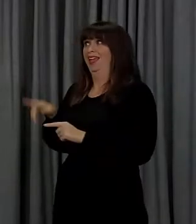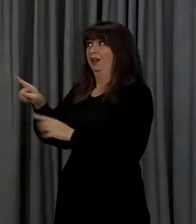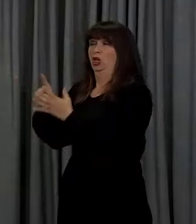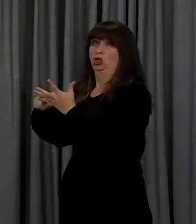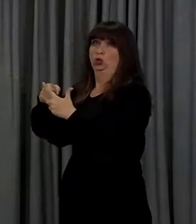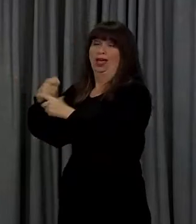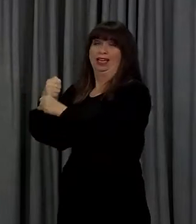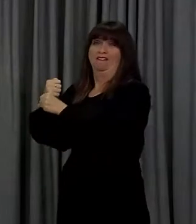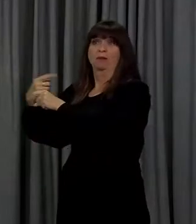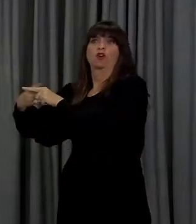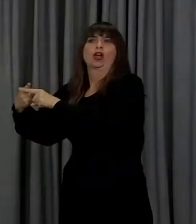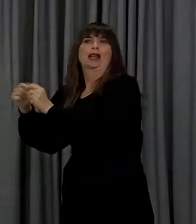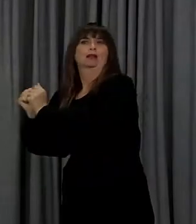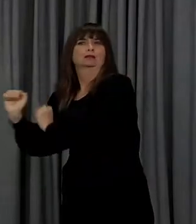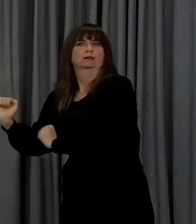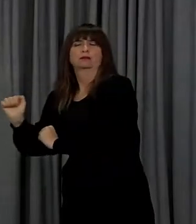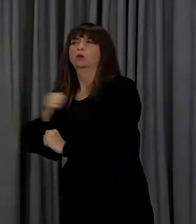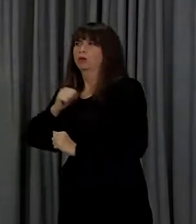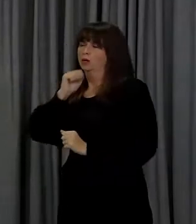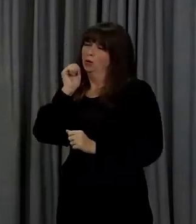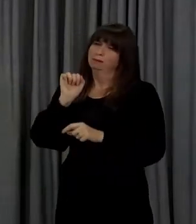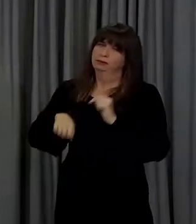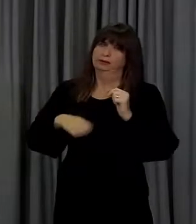they're going to produce in England.